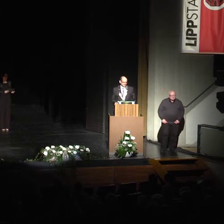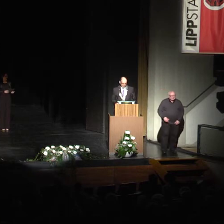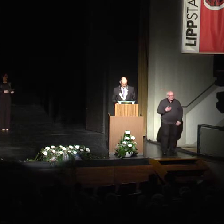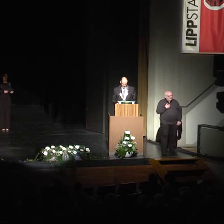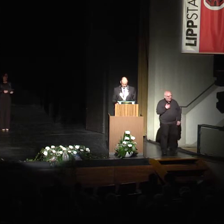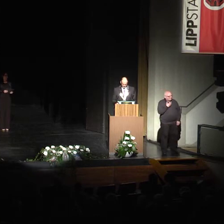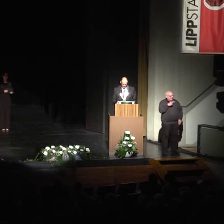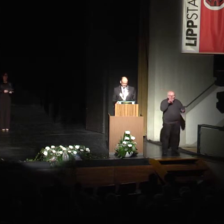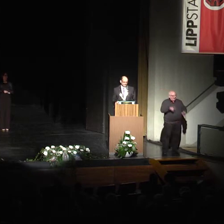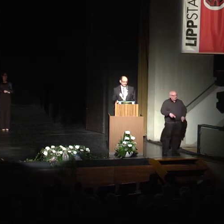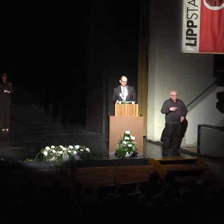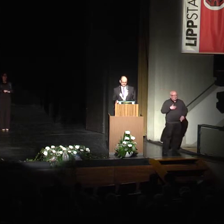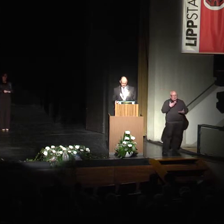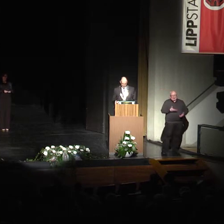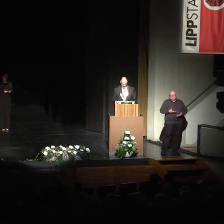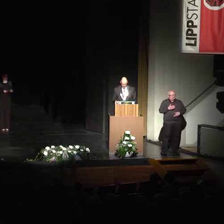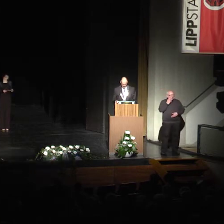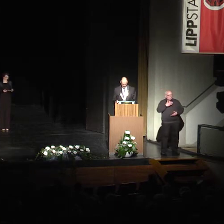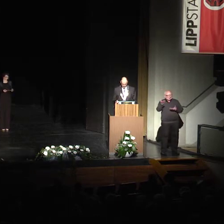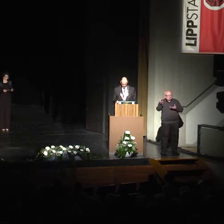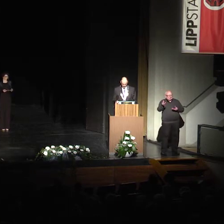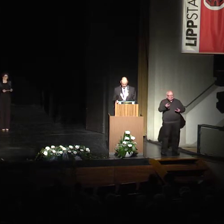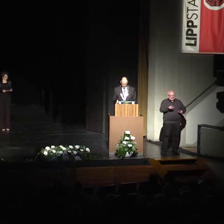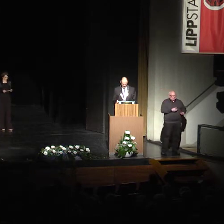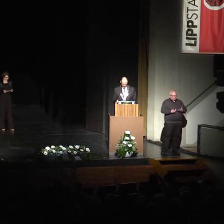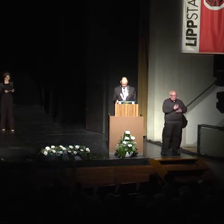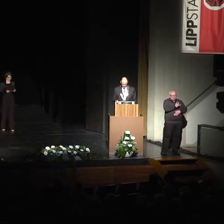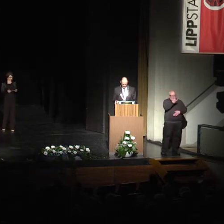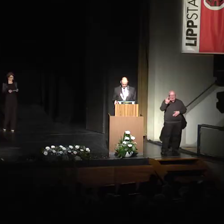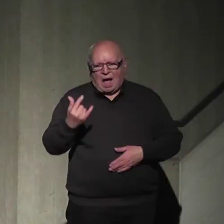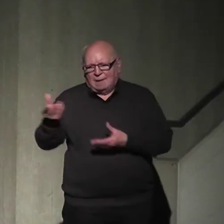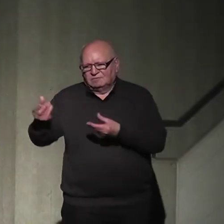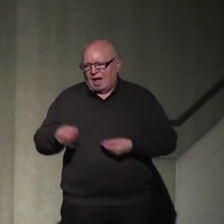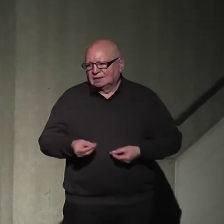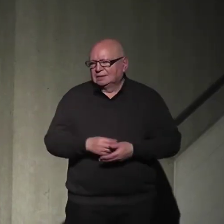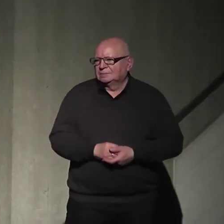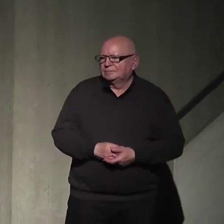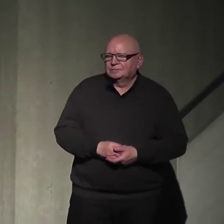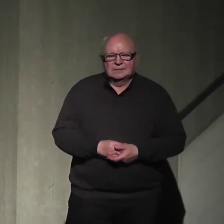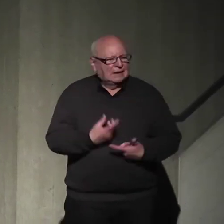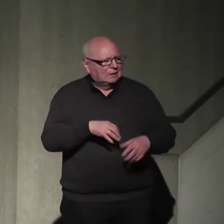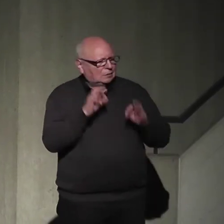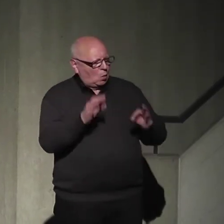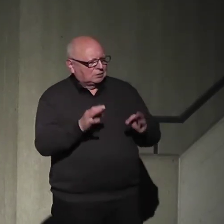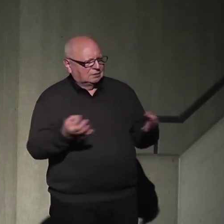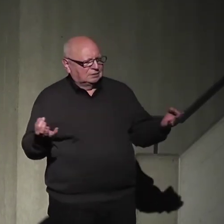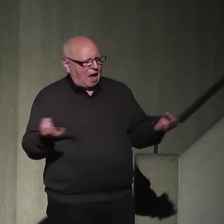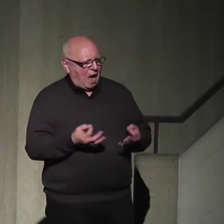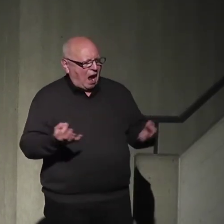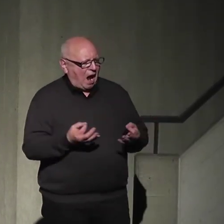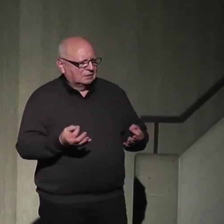Ja, meine sehr geehrten Damen und Herren, liebe Gäste des Neujahrsempfangs, die gute Tat,